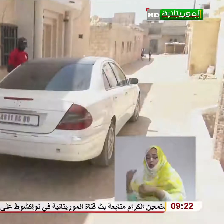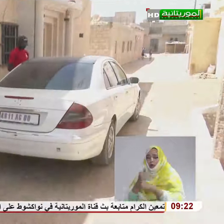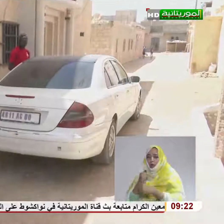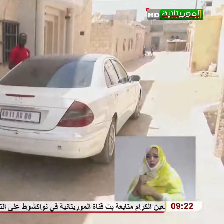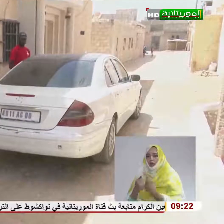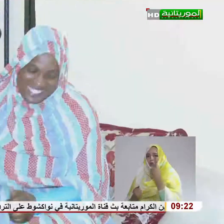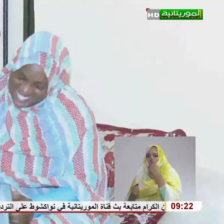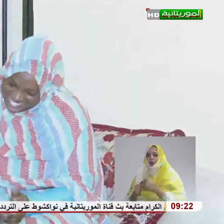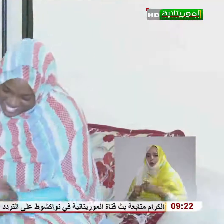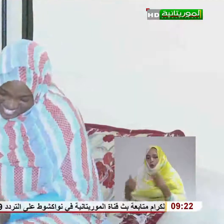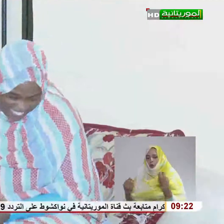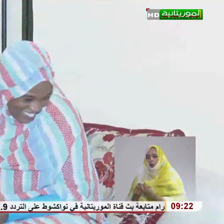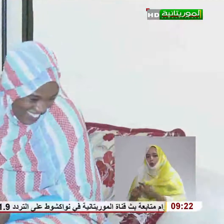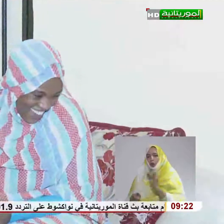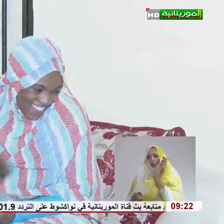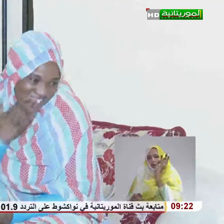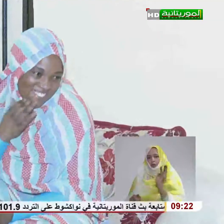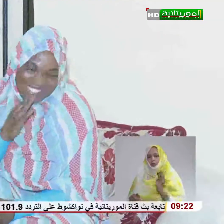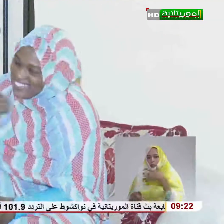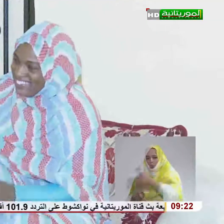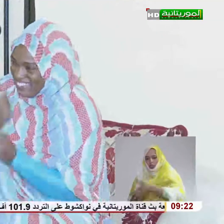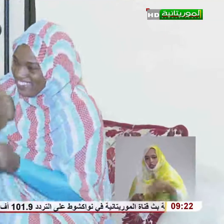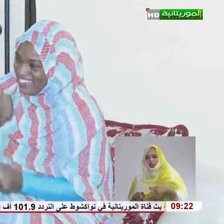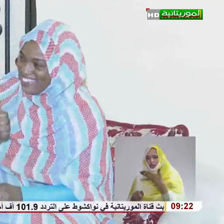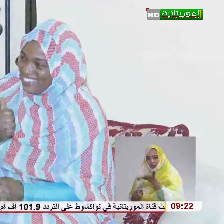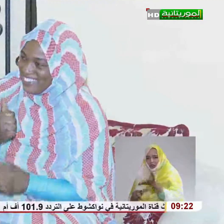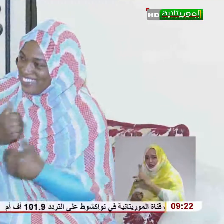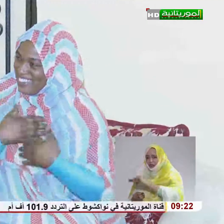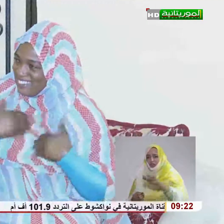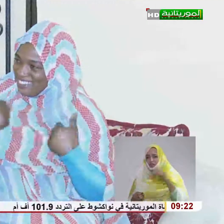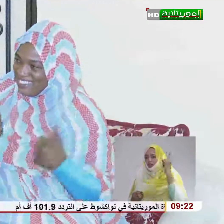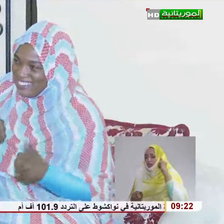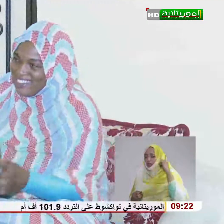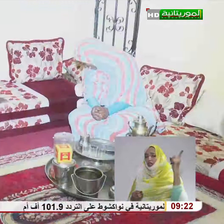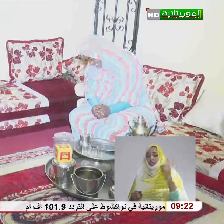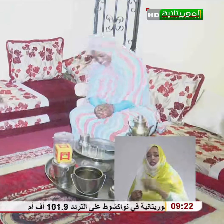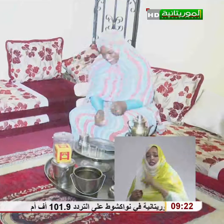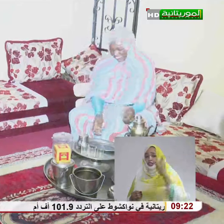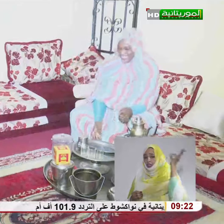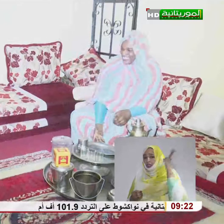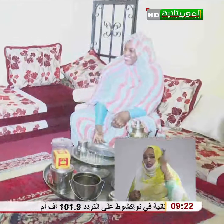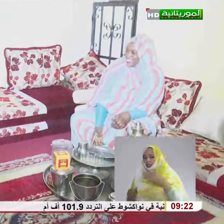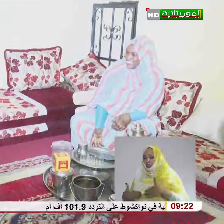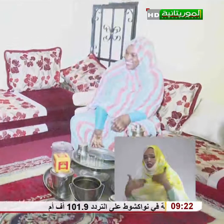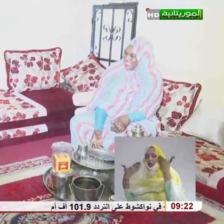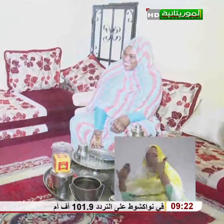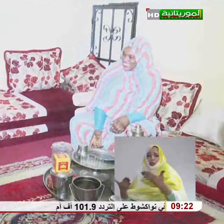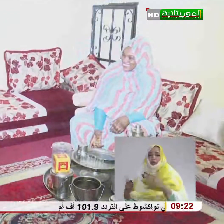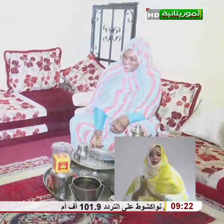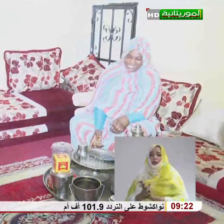وأب لولدين، يعيش حياته كأي إنسان عادي. برنامج أنا الأصم كان ضيفا